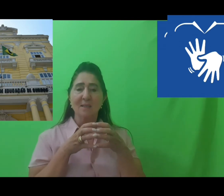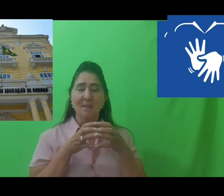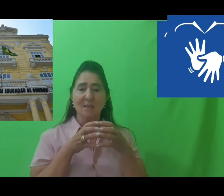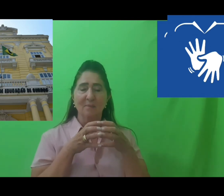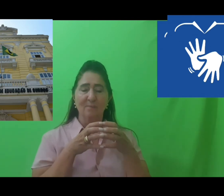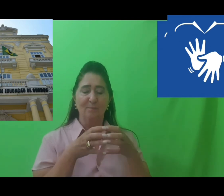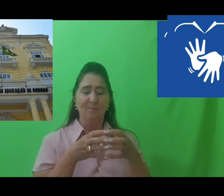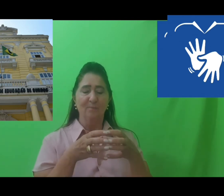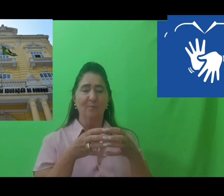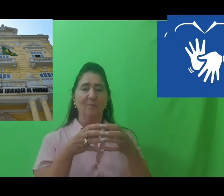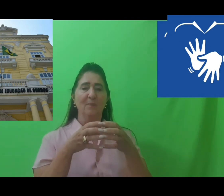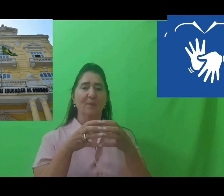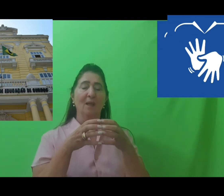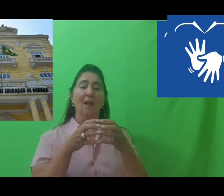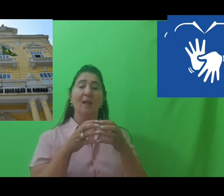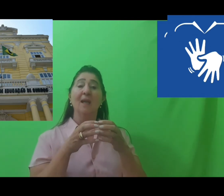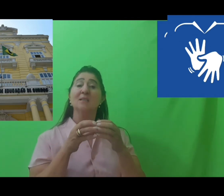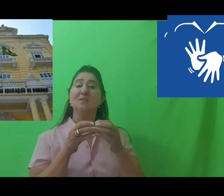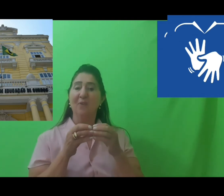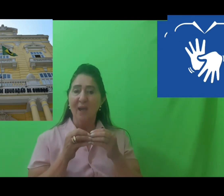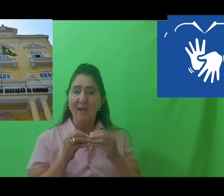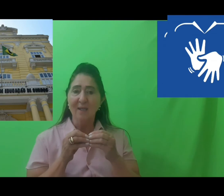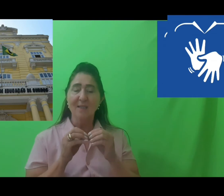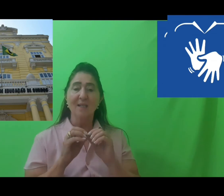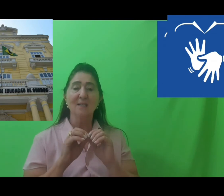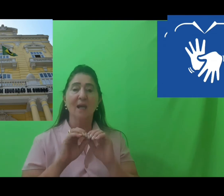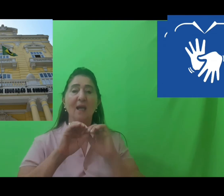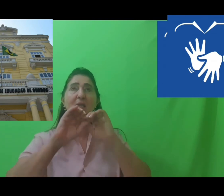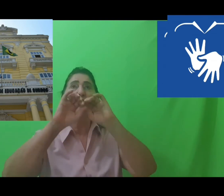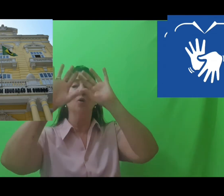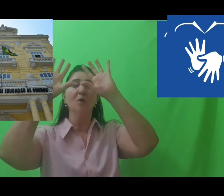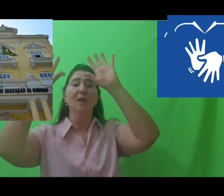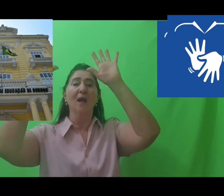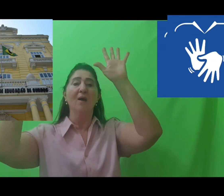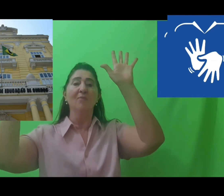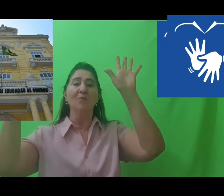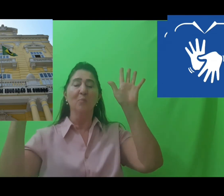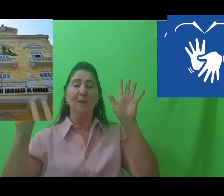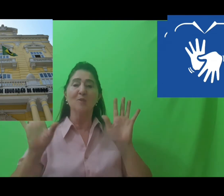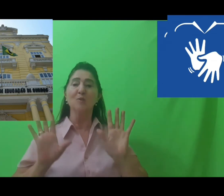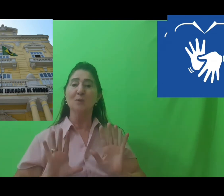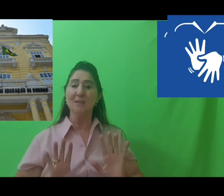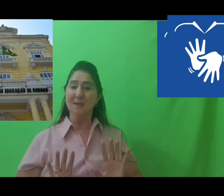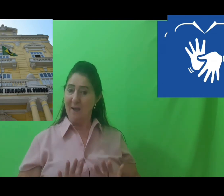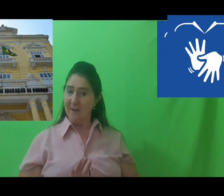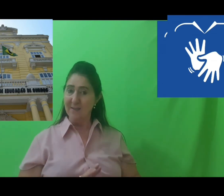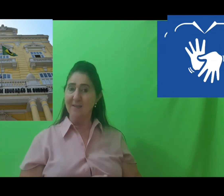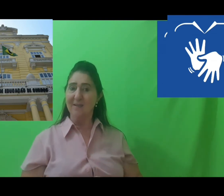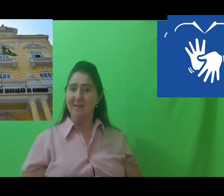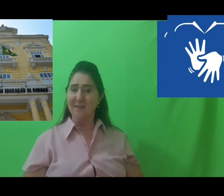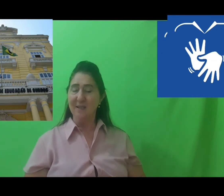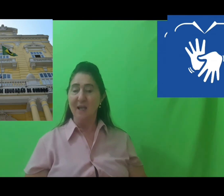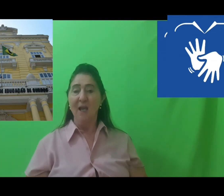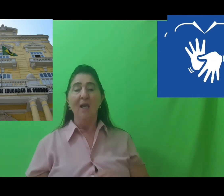mas nas férias eles retornavam para suas casas. E